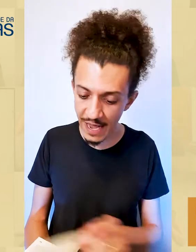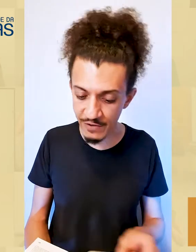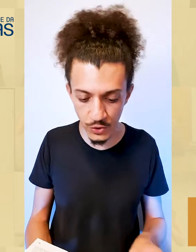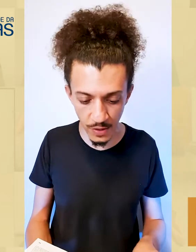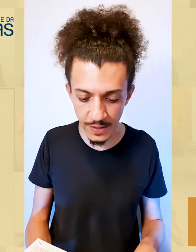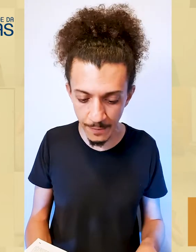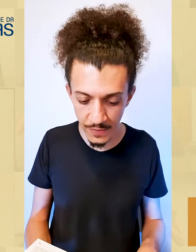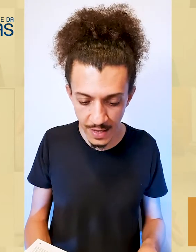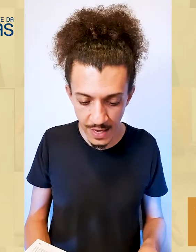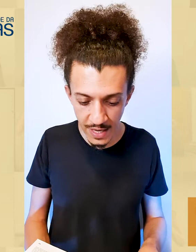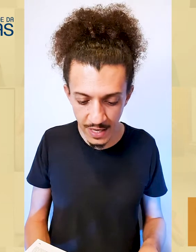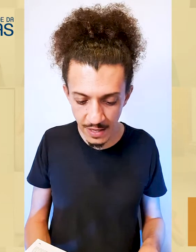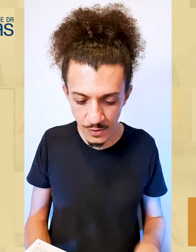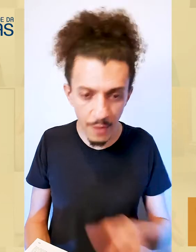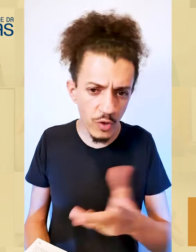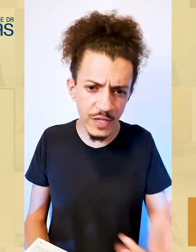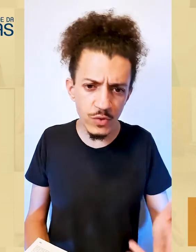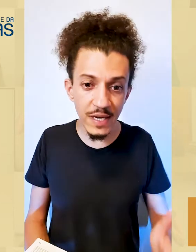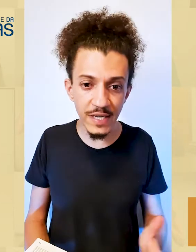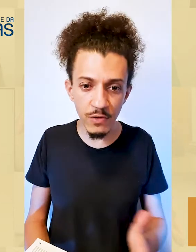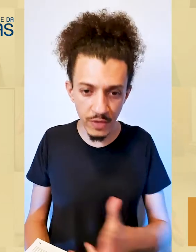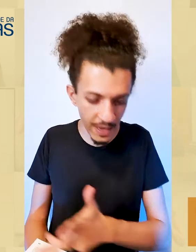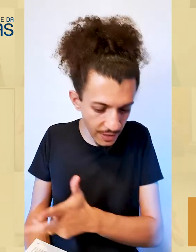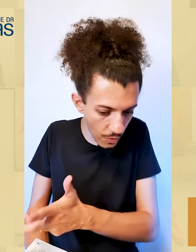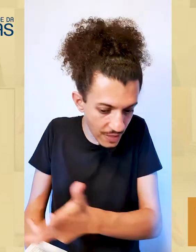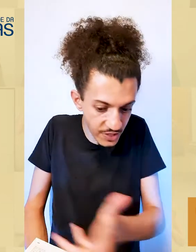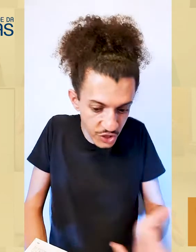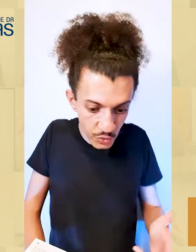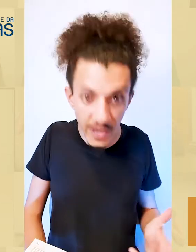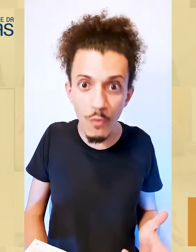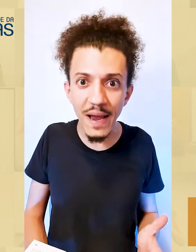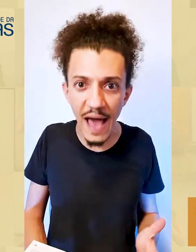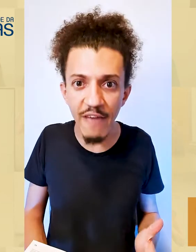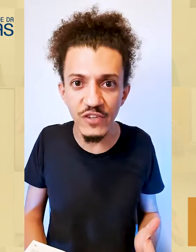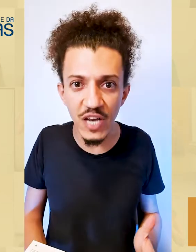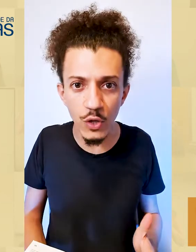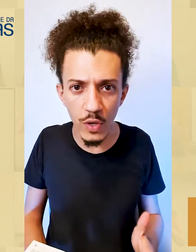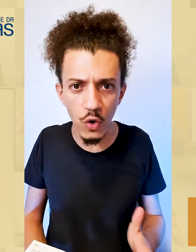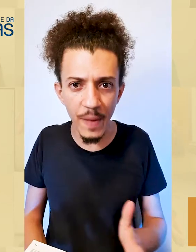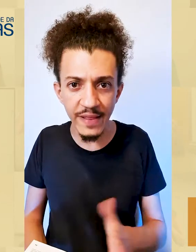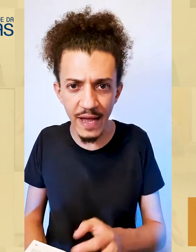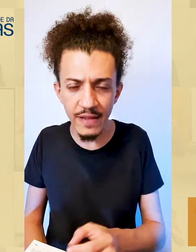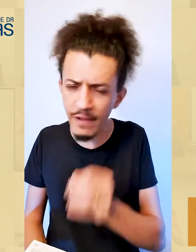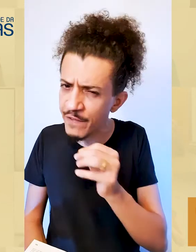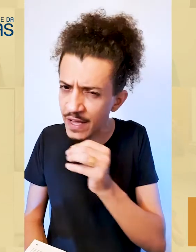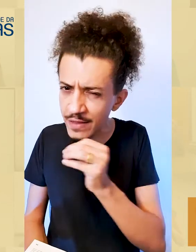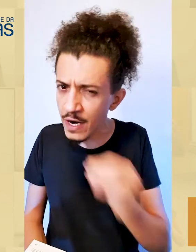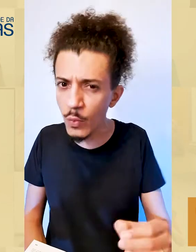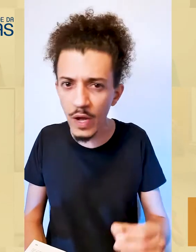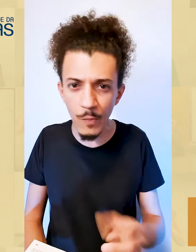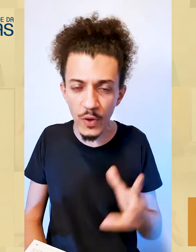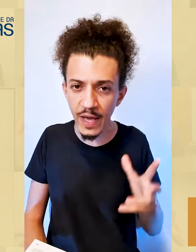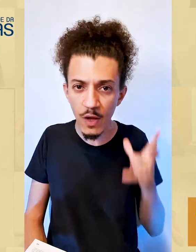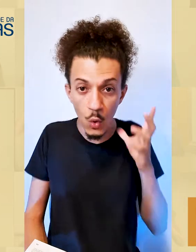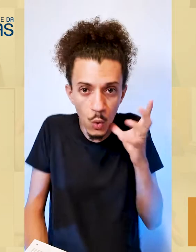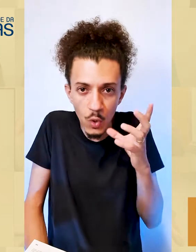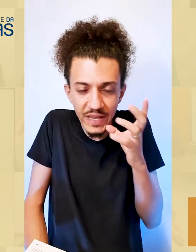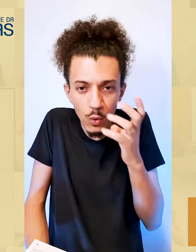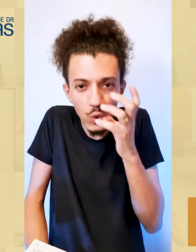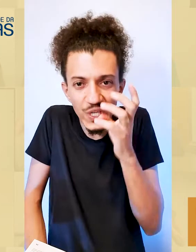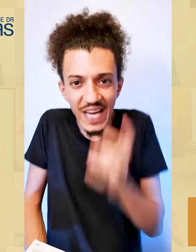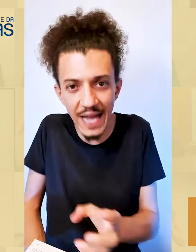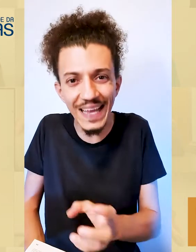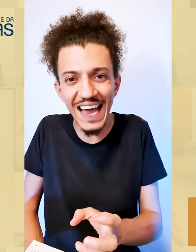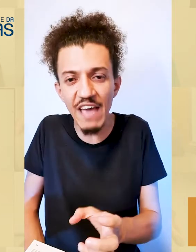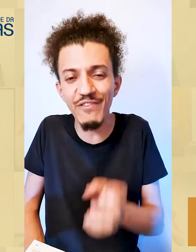nossa live de ontem e só contextualizando, quem não assistiu nenhuma live de leitura comentada ainda, fica tranquilo porque o